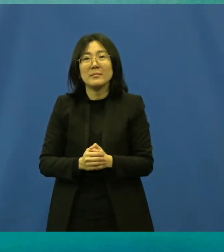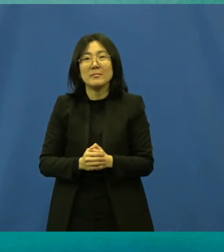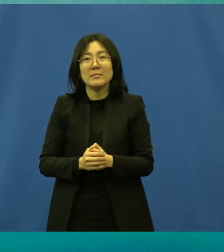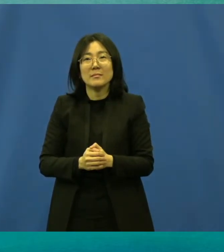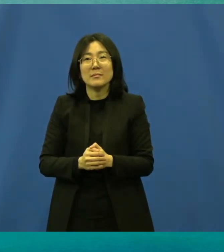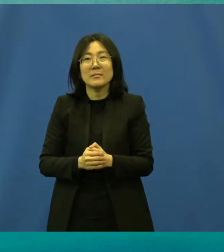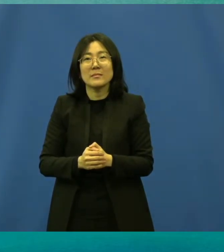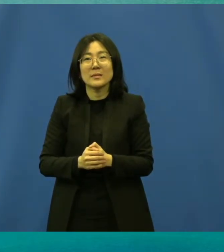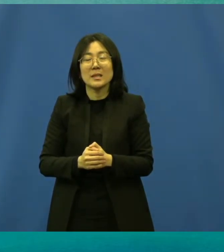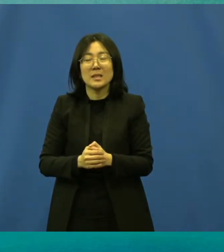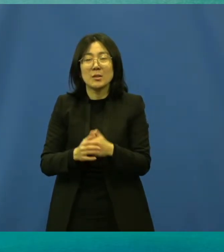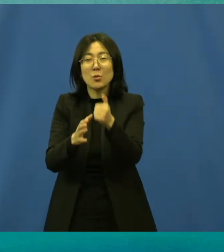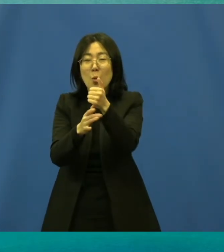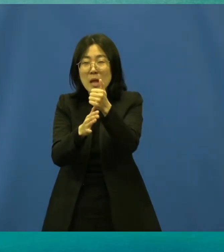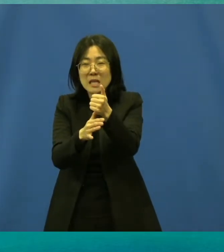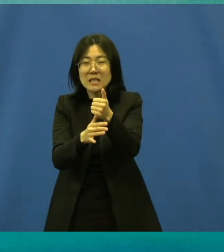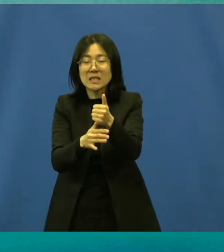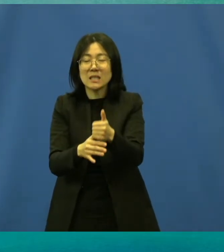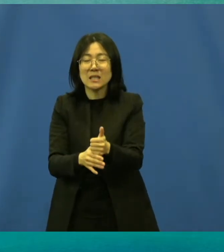언제부터인가 기도가 끊겨 있었습니다.